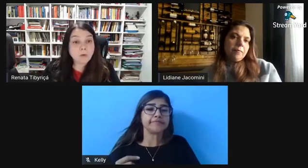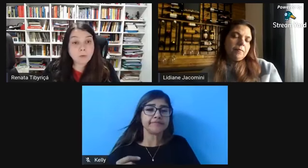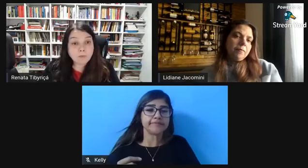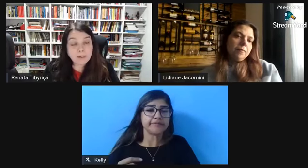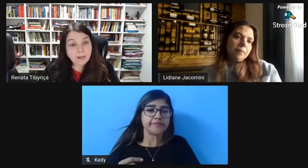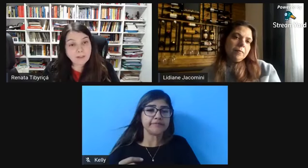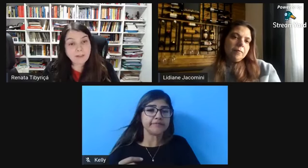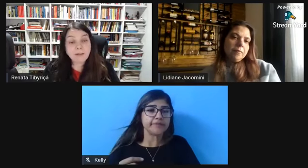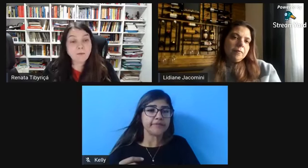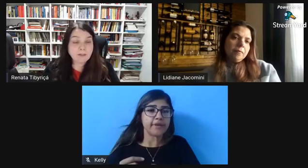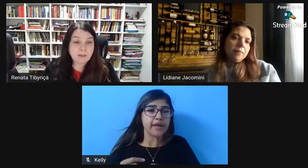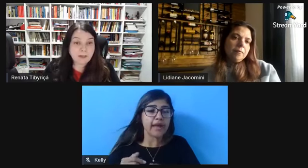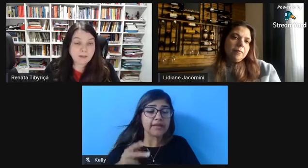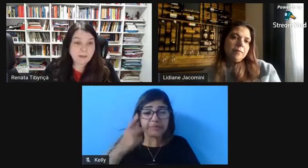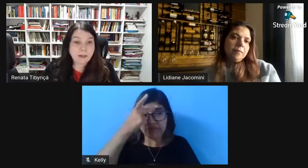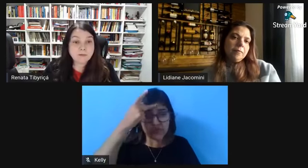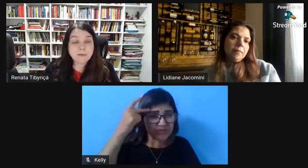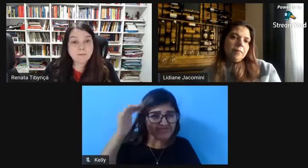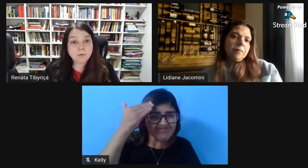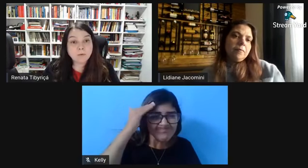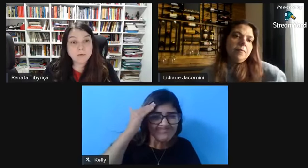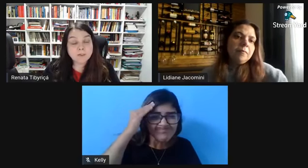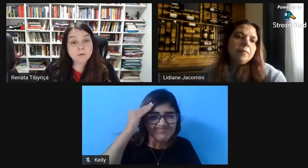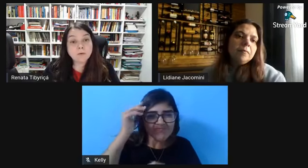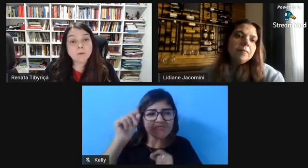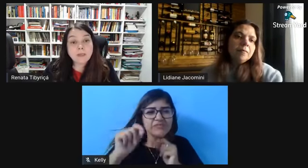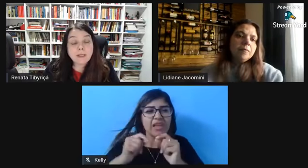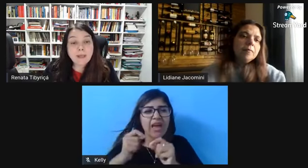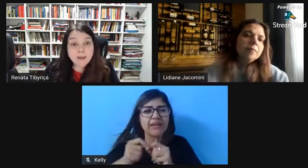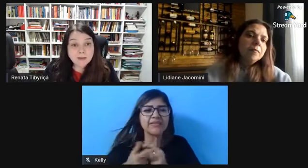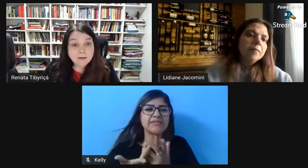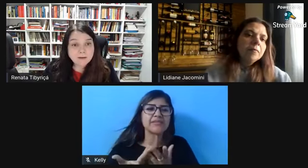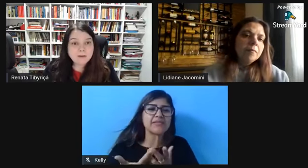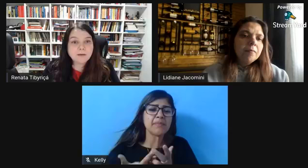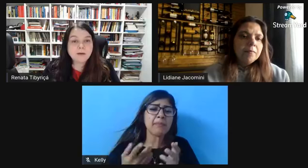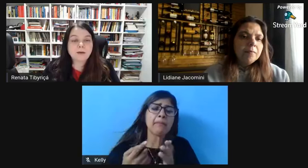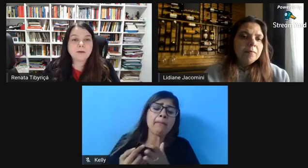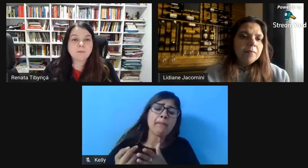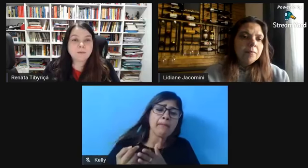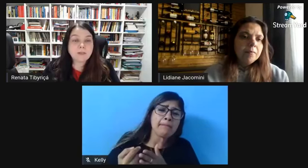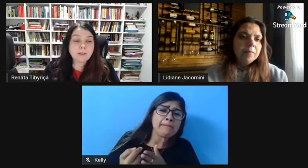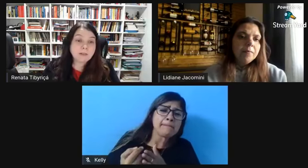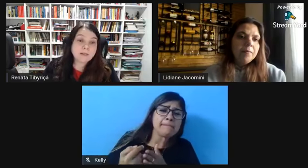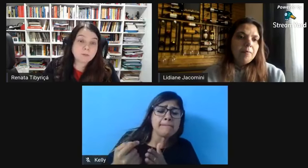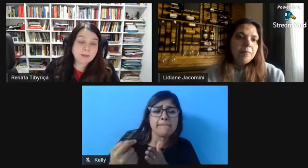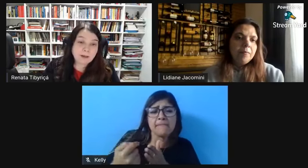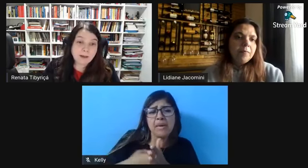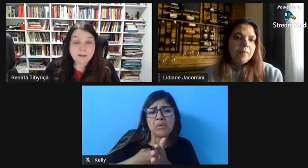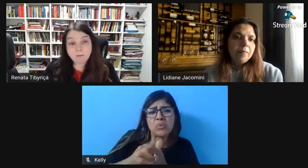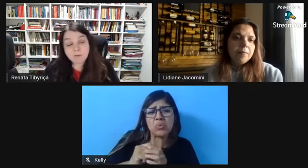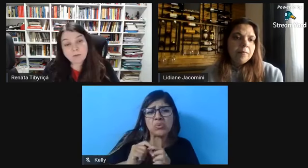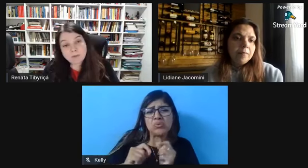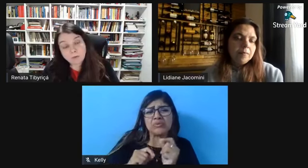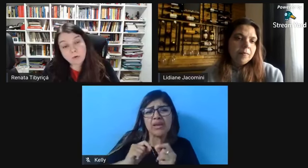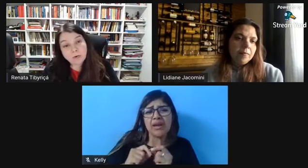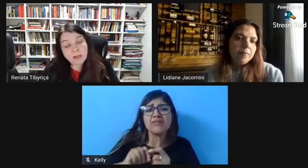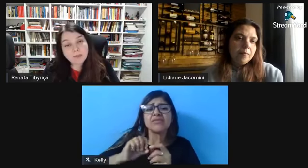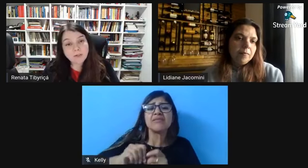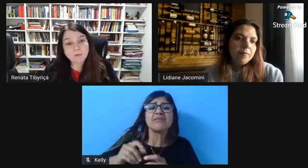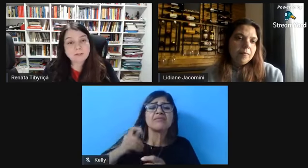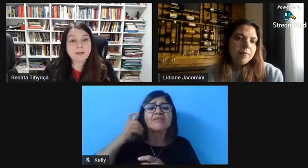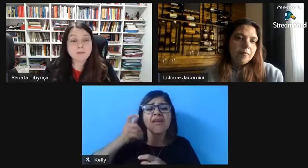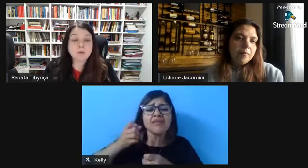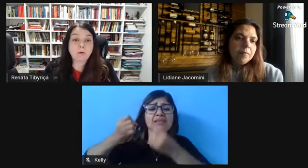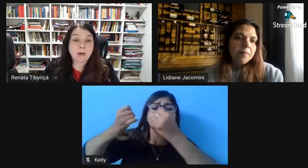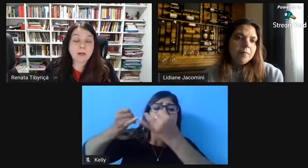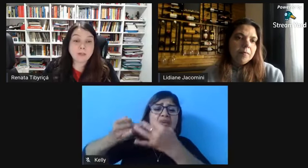as pessoas não compreendem, não entendem, aí eles perguntam o que é, você tenta explicar que é uma doença do colágeno,